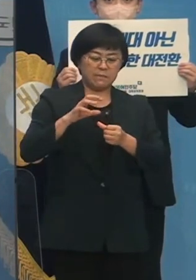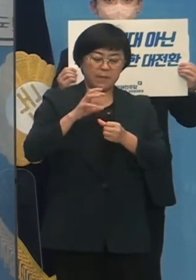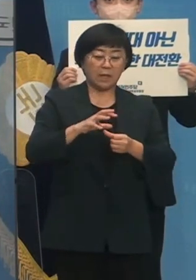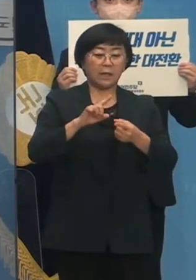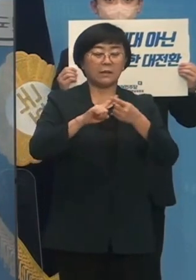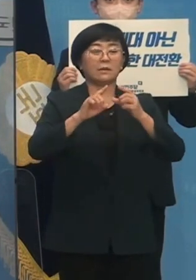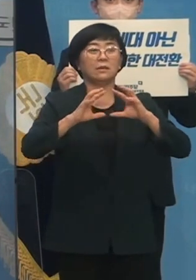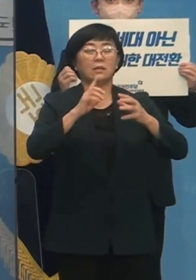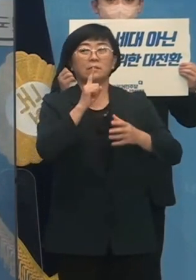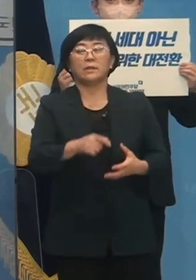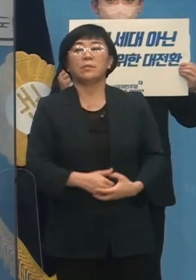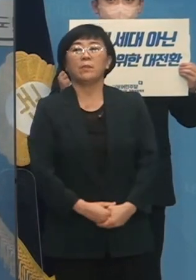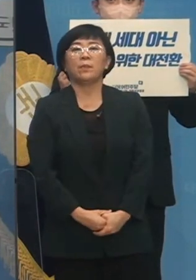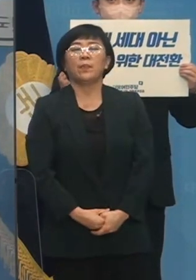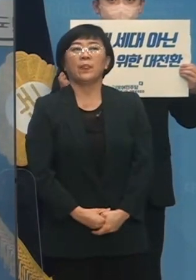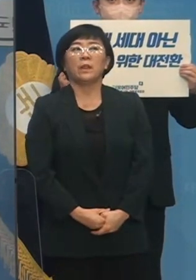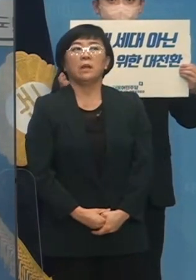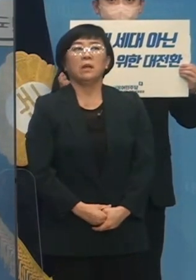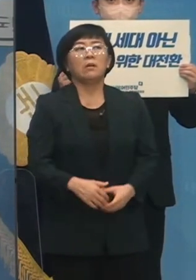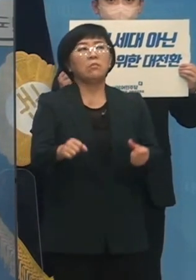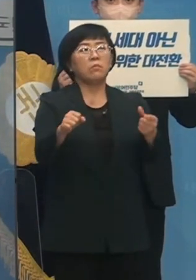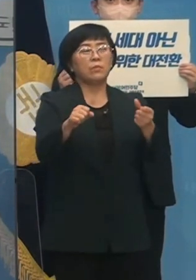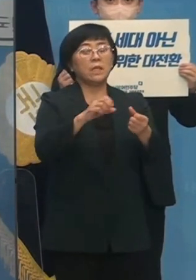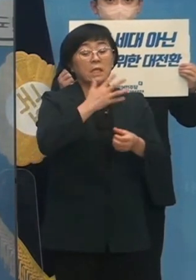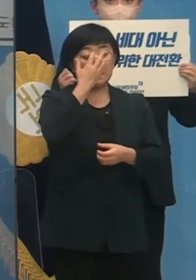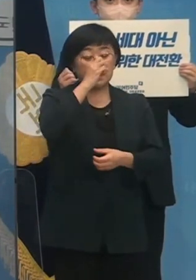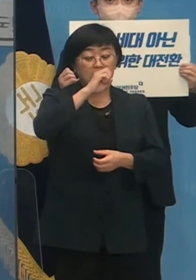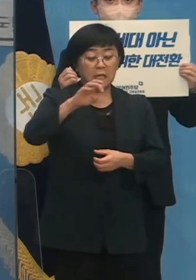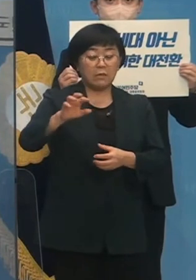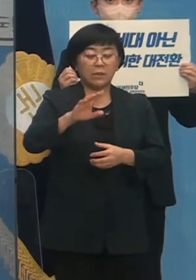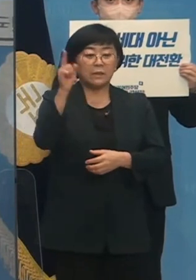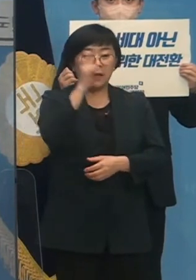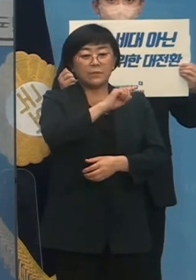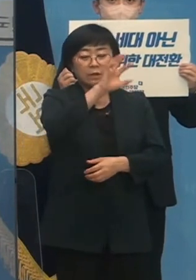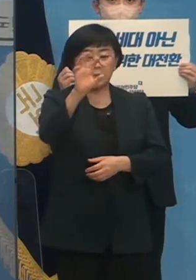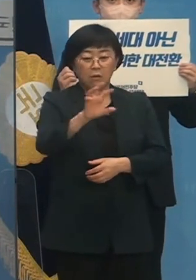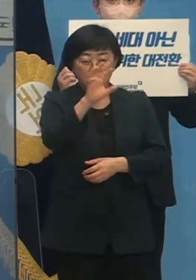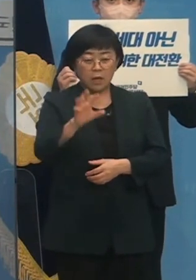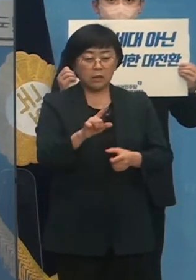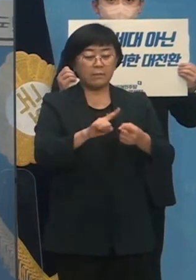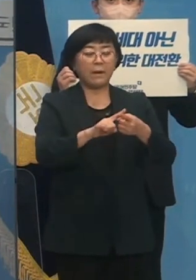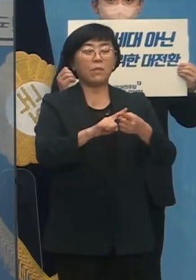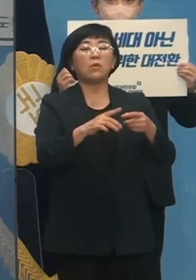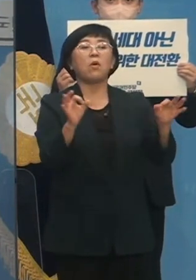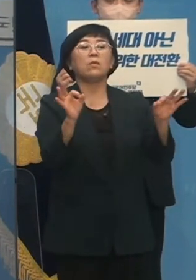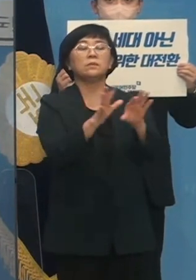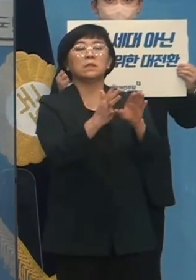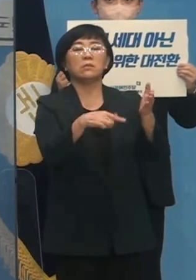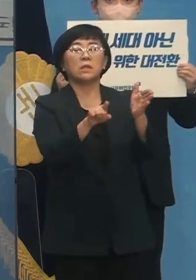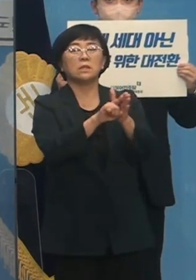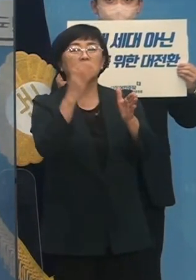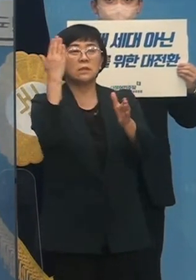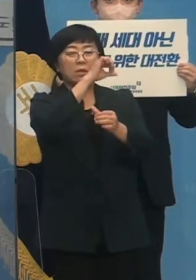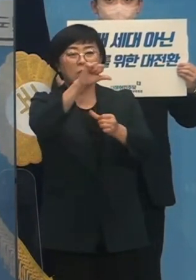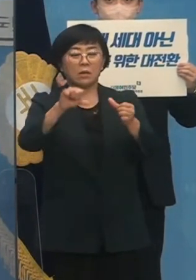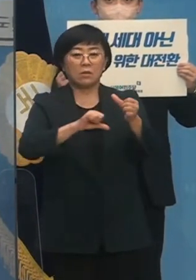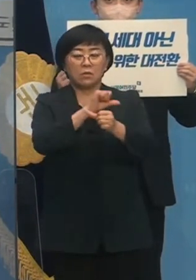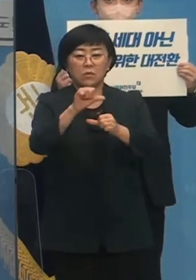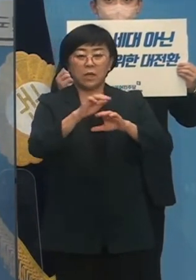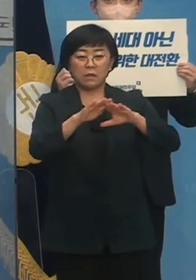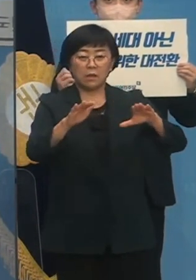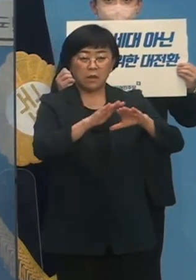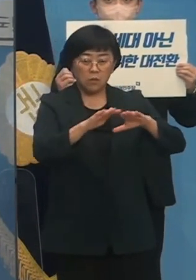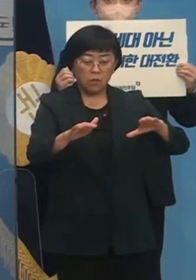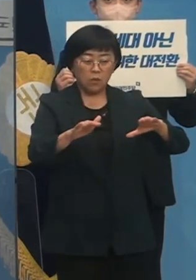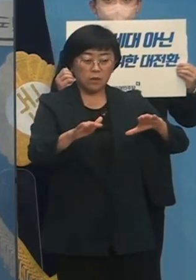싶습니다. 이러한 폭력적인 쓰레기 처리의 악순환을 끊기 위해서 쓰레기를 친환경적으로 처리하거나